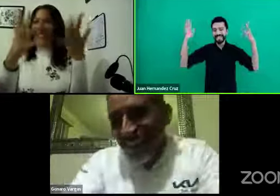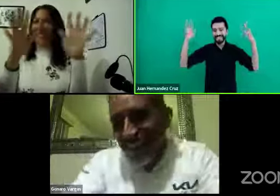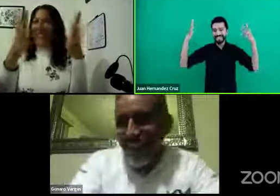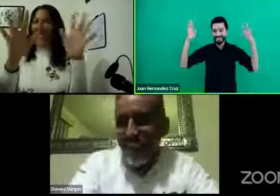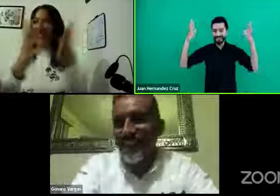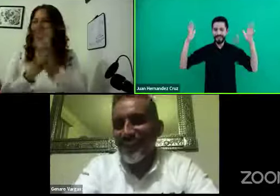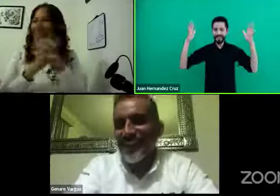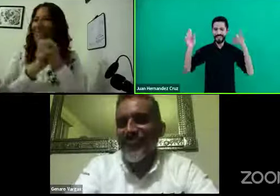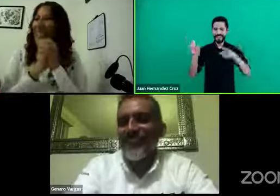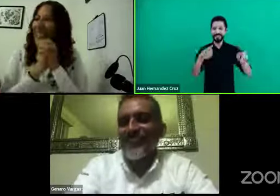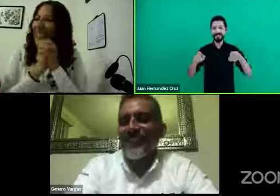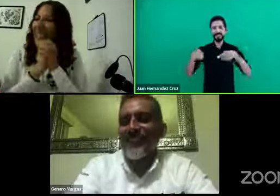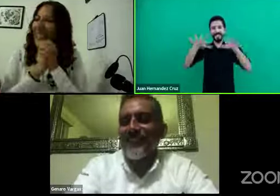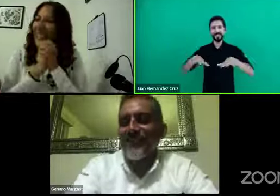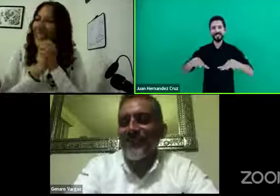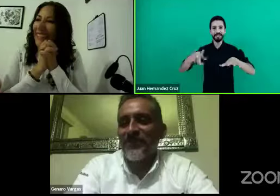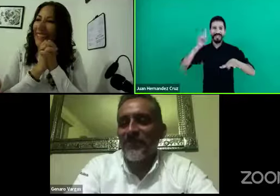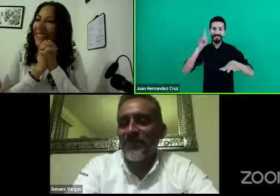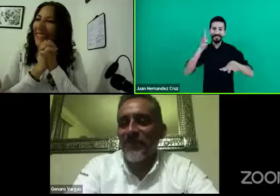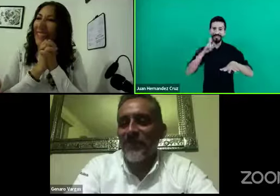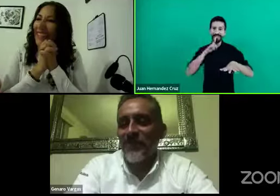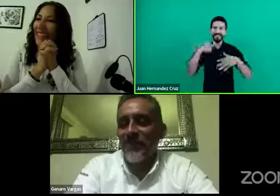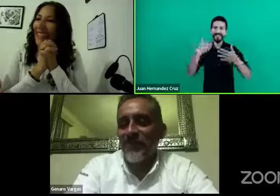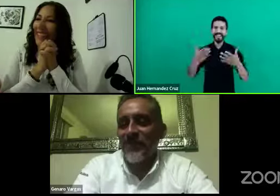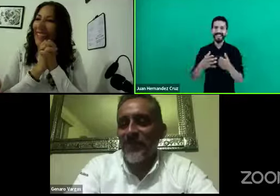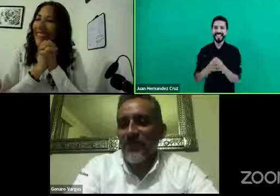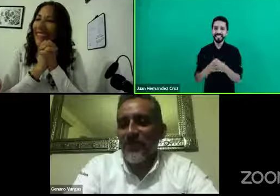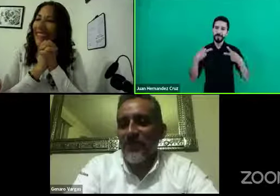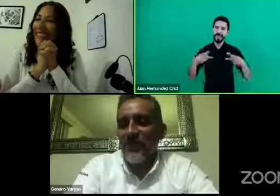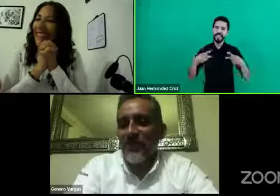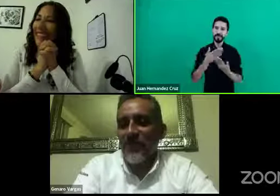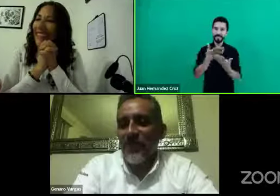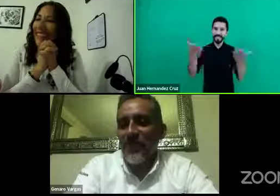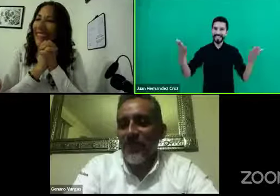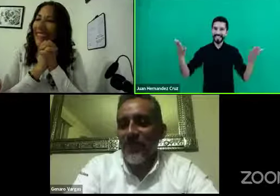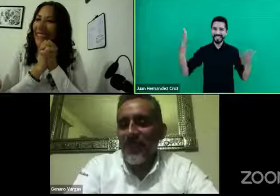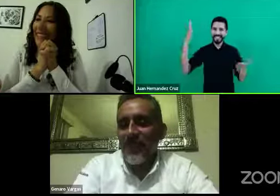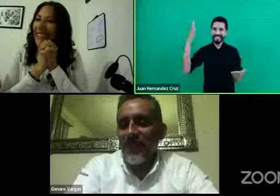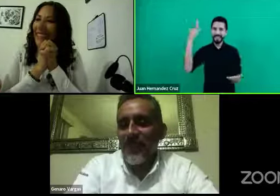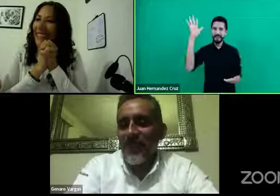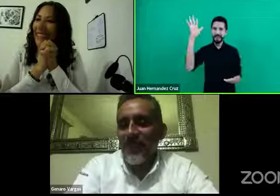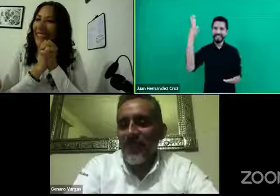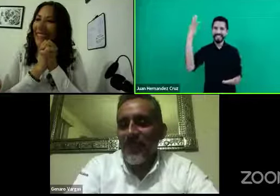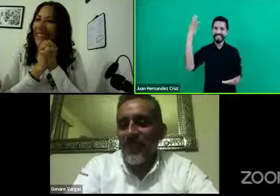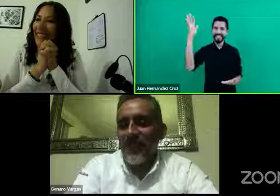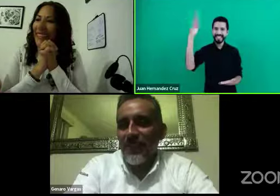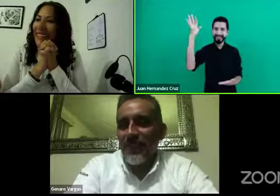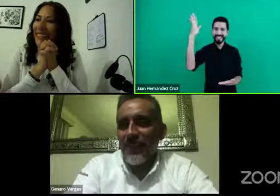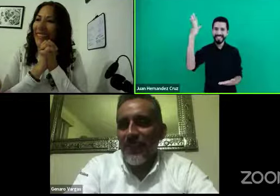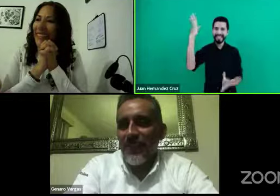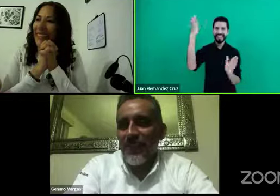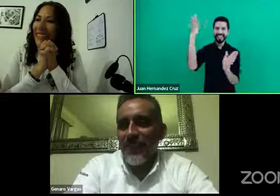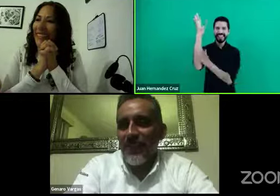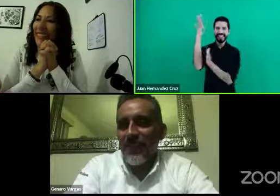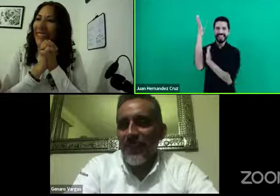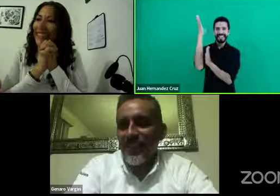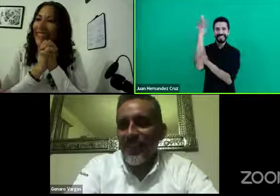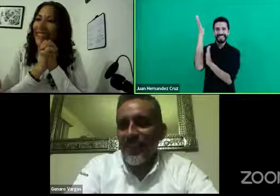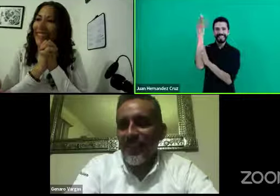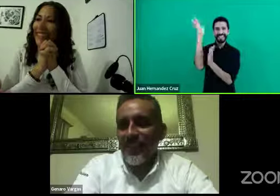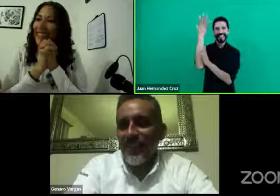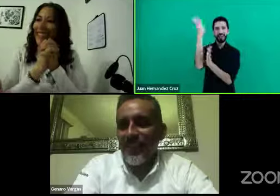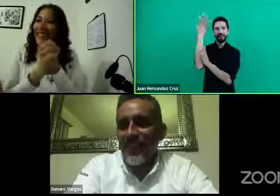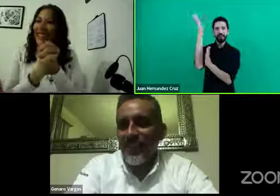parte, cuando realizo conciertos para sordos, les pido a las personas que aplaudan de esta manera y